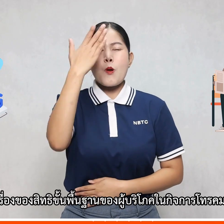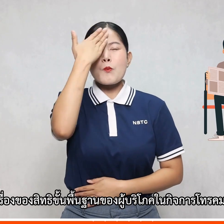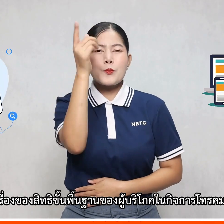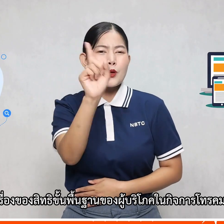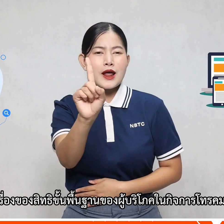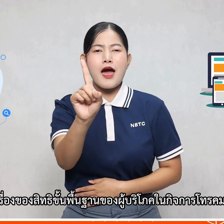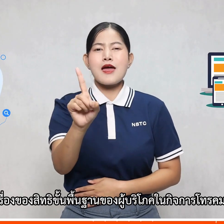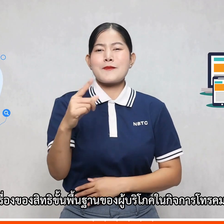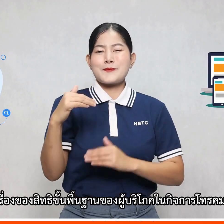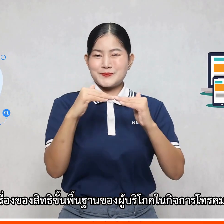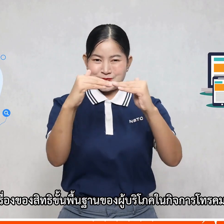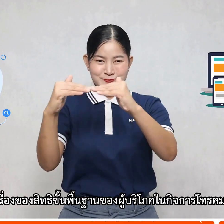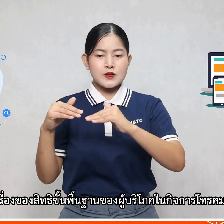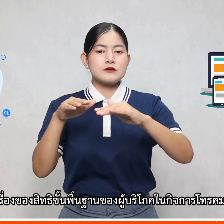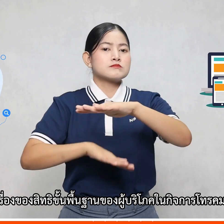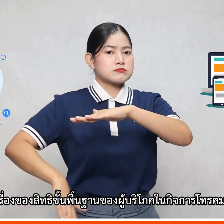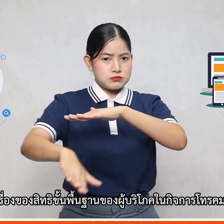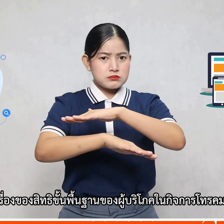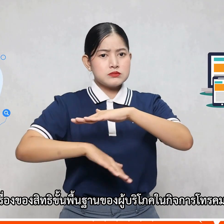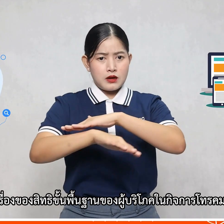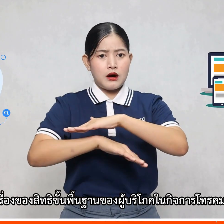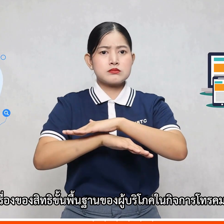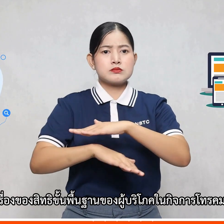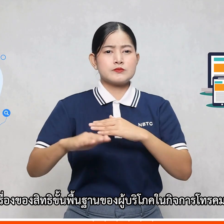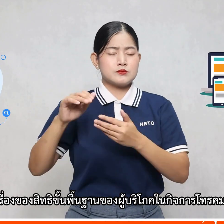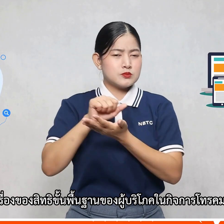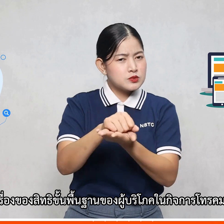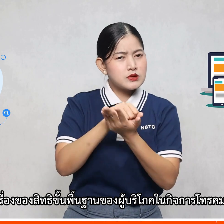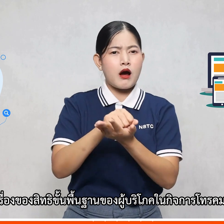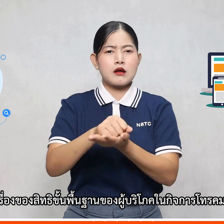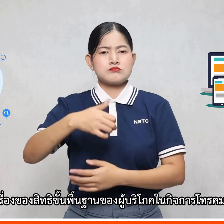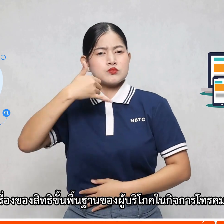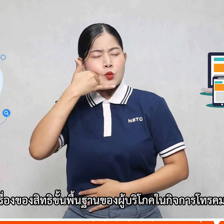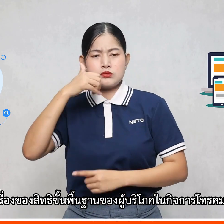เรื่องของสิทธิขั้นพื้นฐานของผู้บริโภคในกิจการโทรคมนาคม